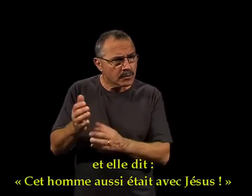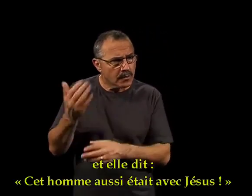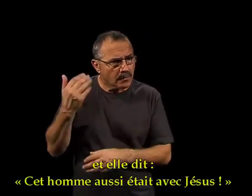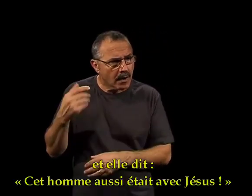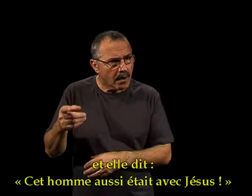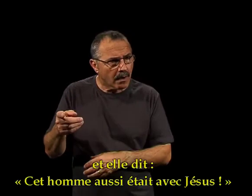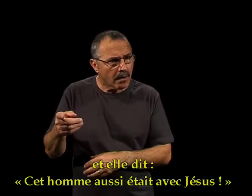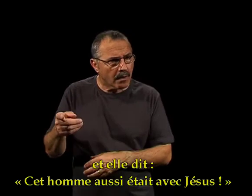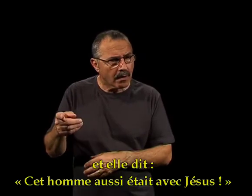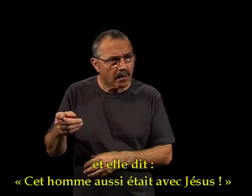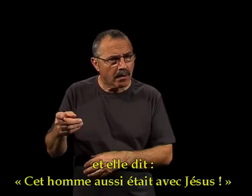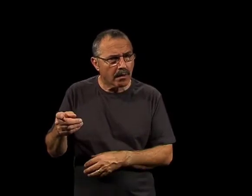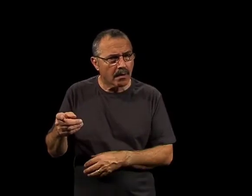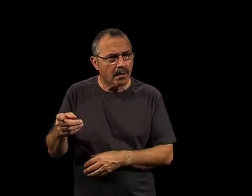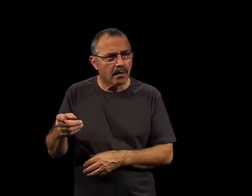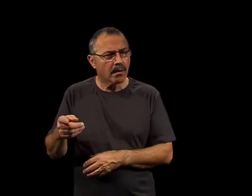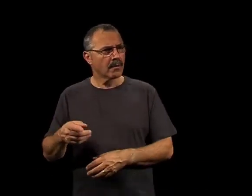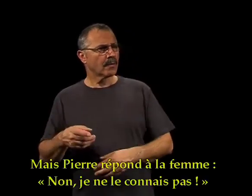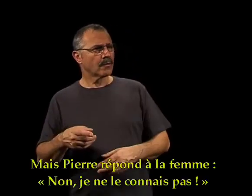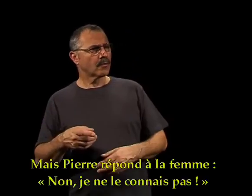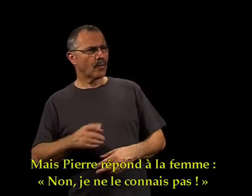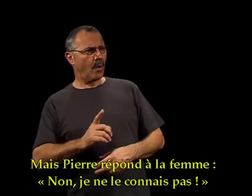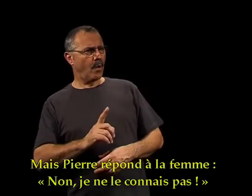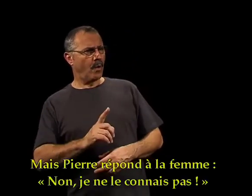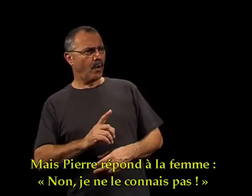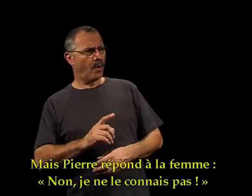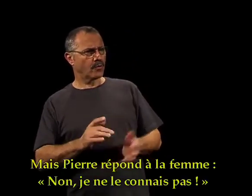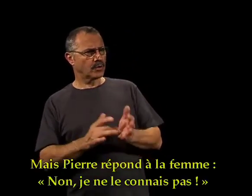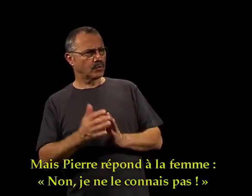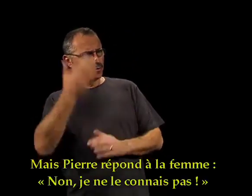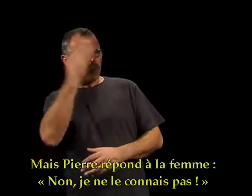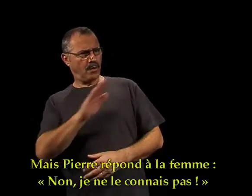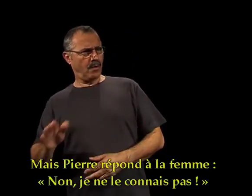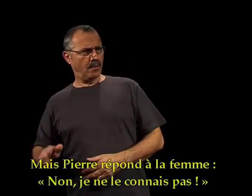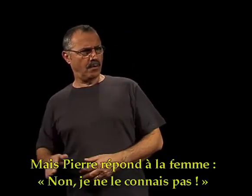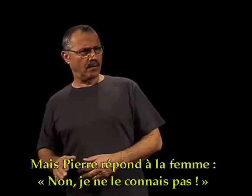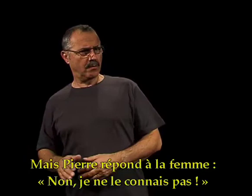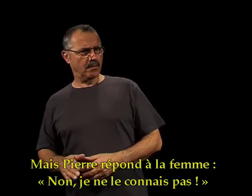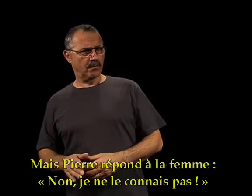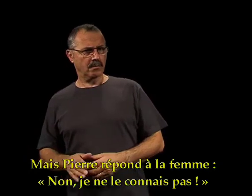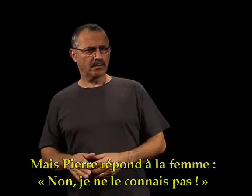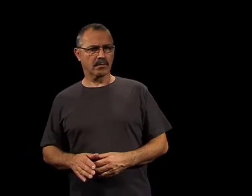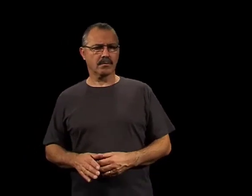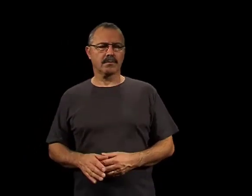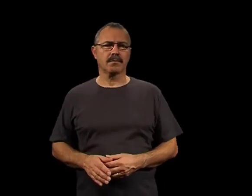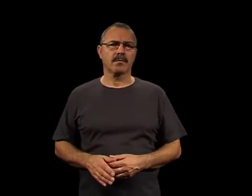dit: « Cet homme aussi était avec Jésus. » Mais Pierre répond à la femme: « Non, je ne le connais